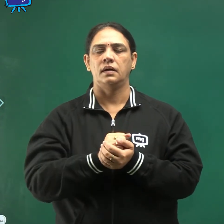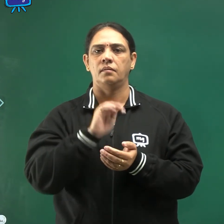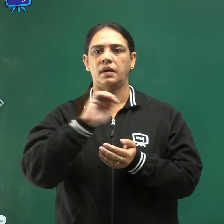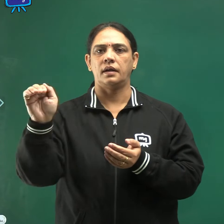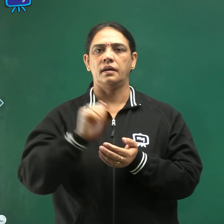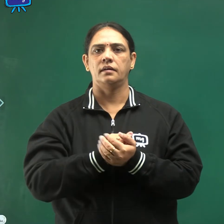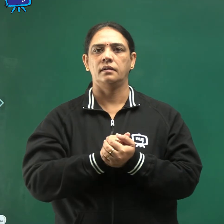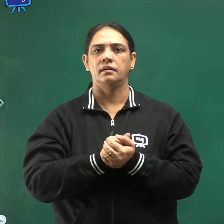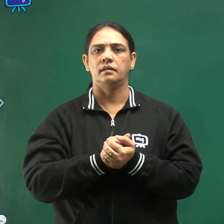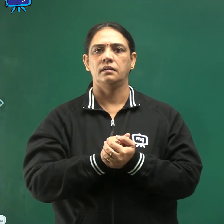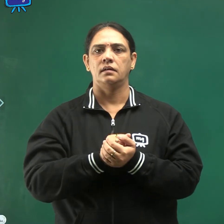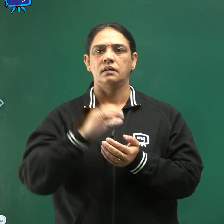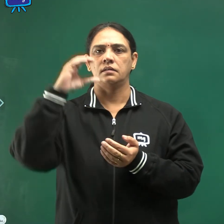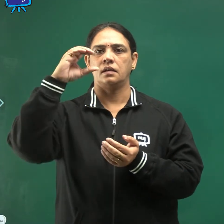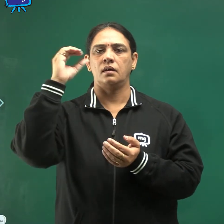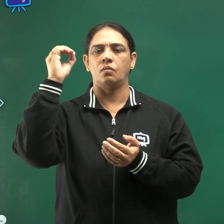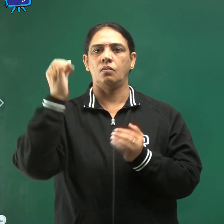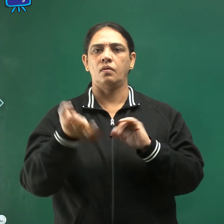बटे कॉस